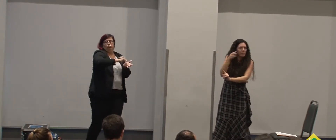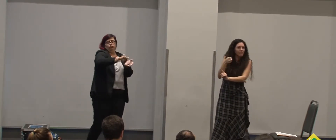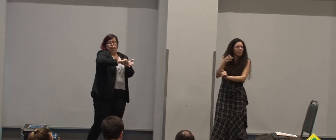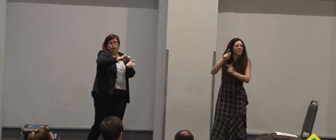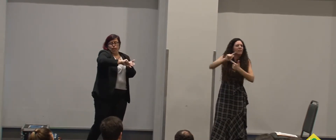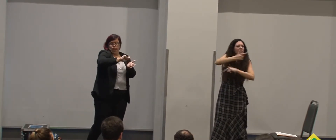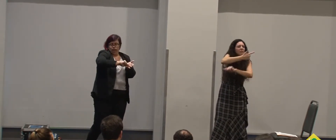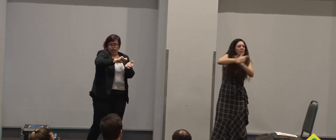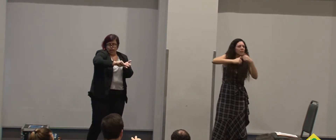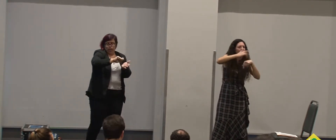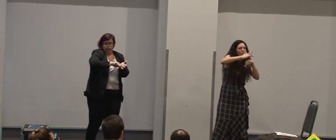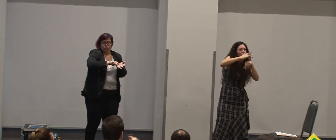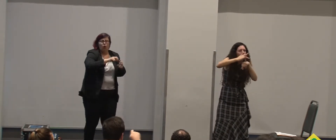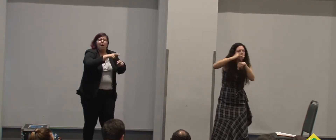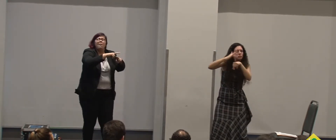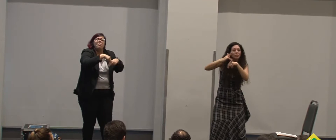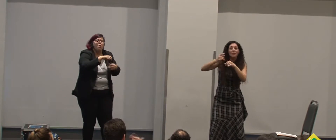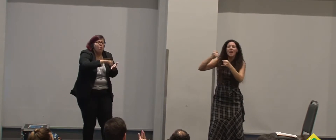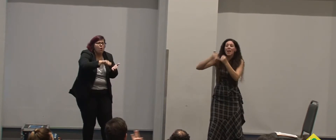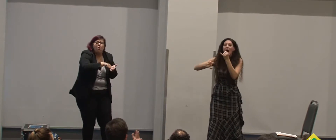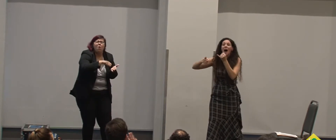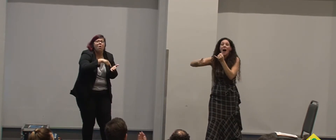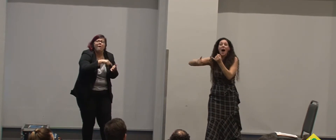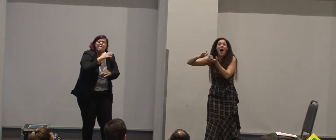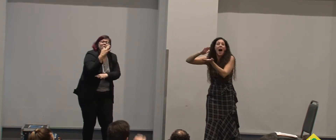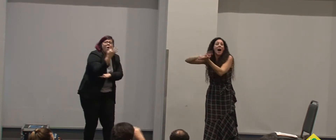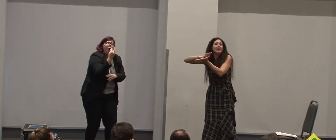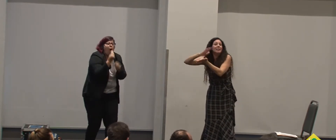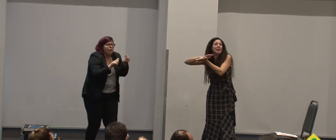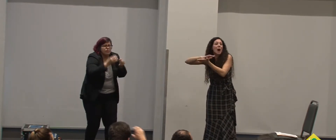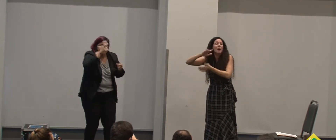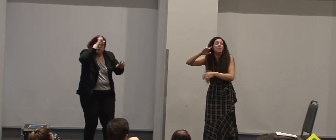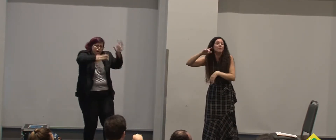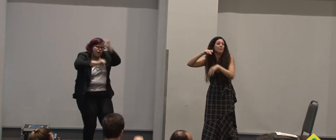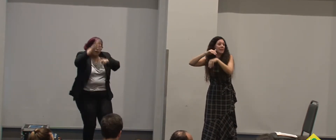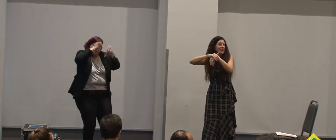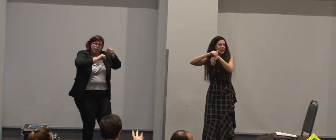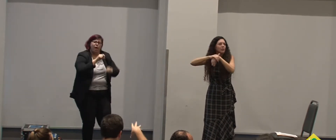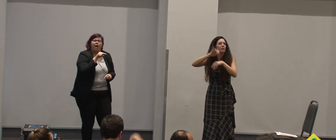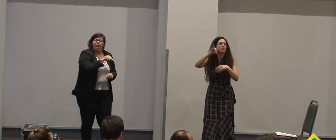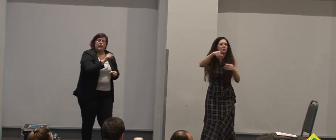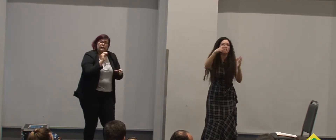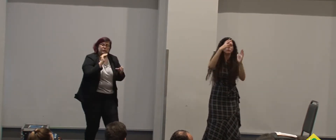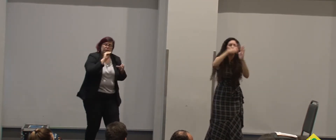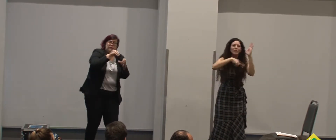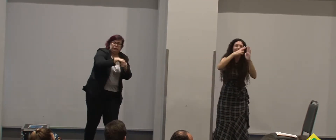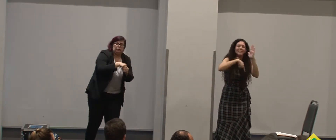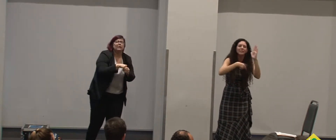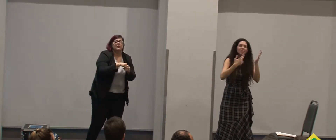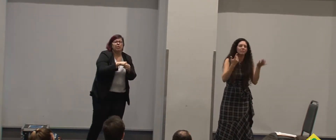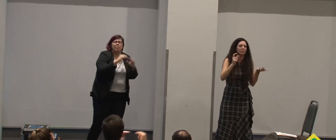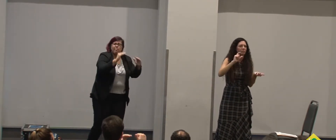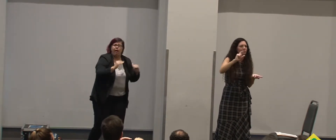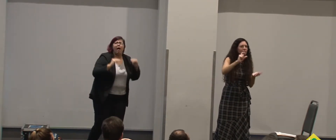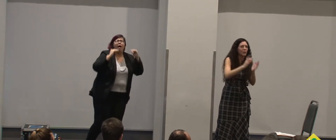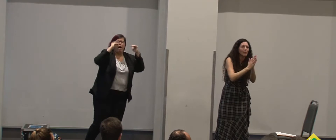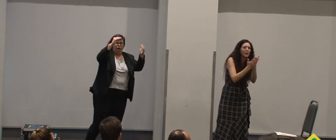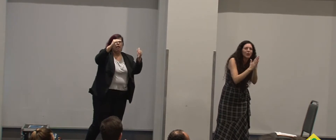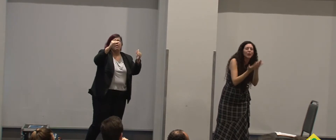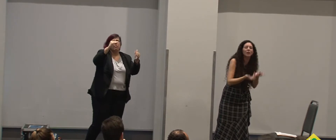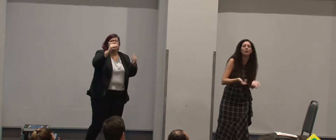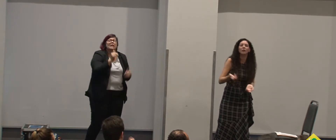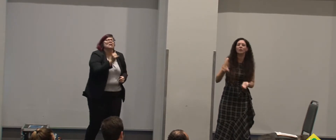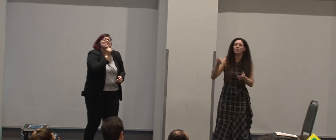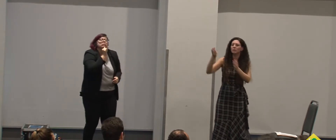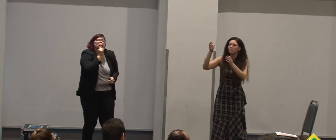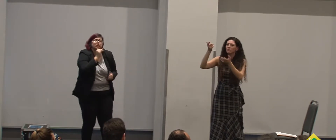língua inglesa escrita e tentar dar saltos muito grandes para essa parte de registro mais